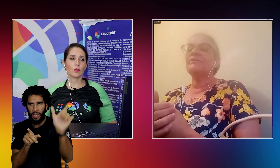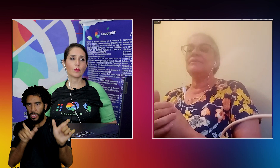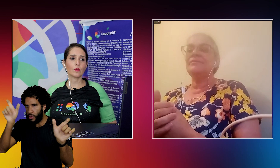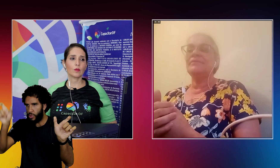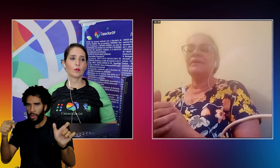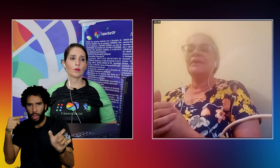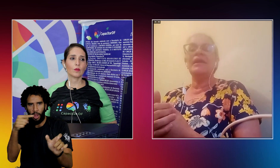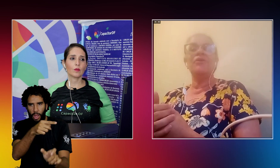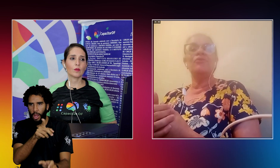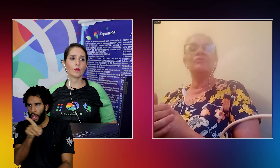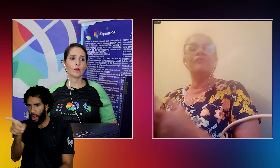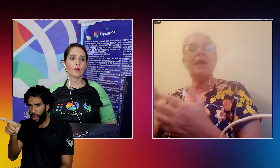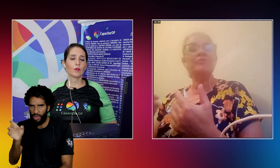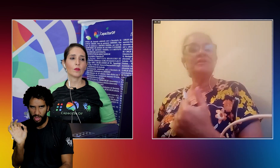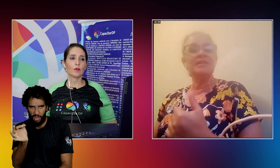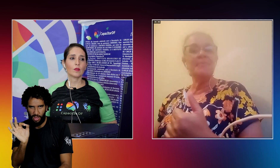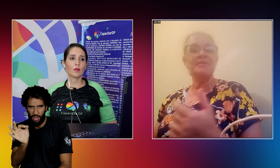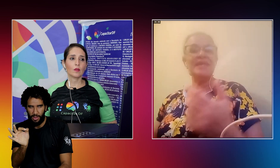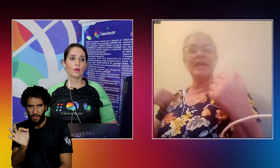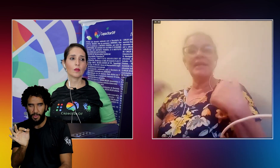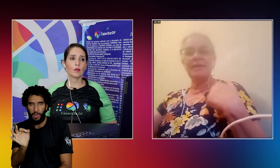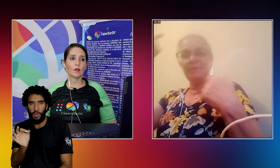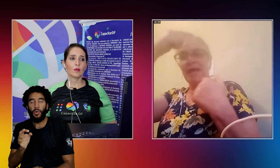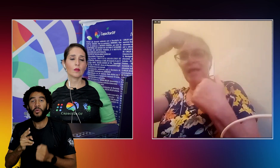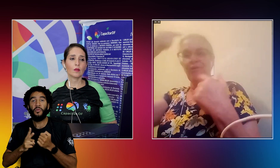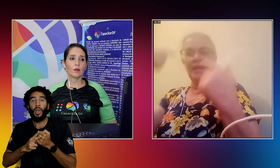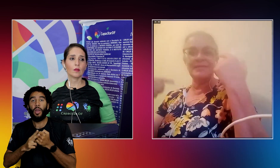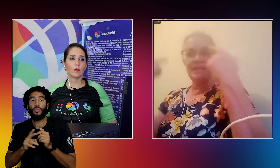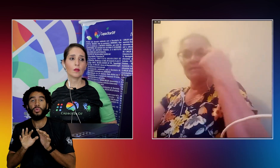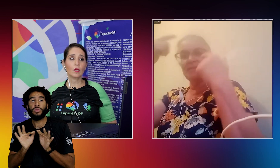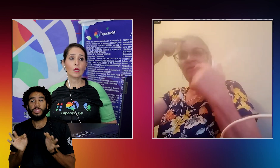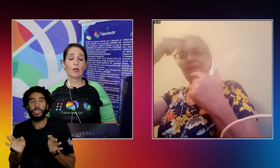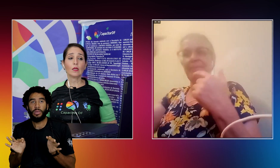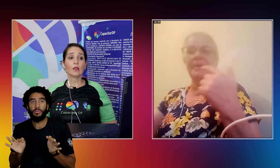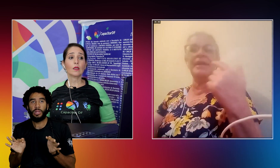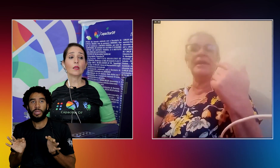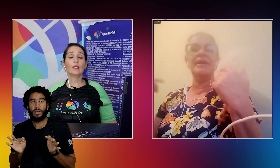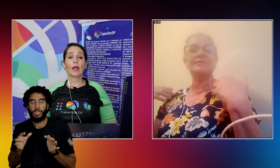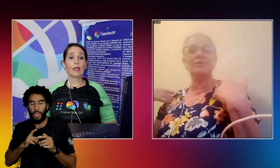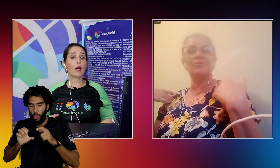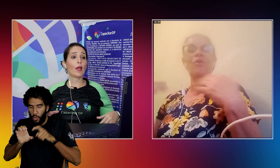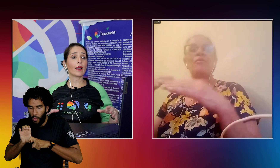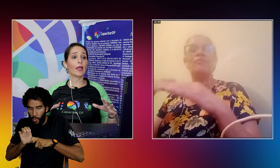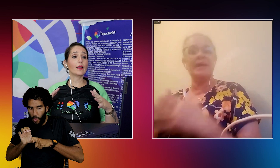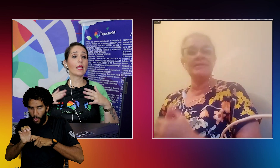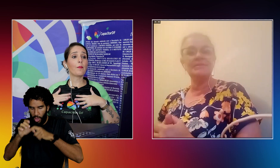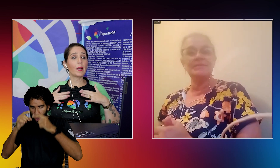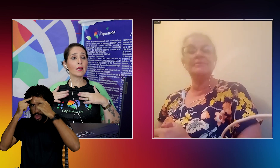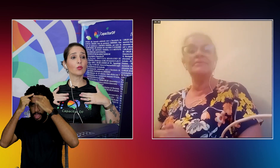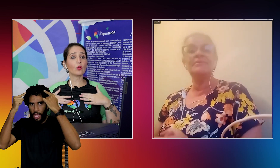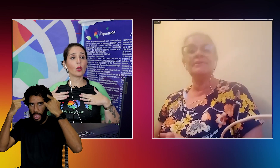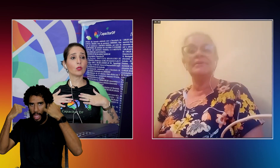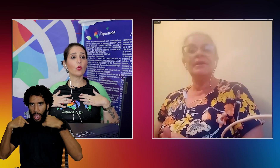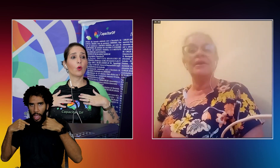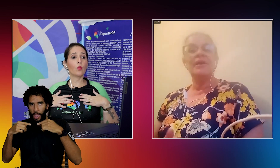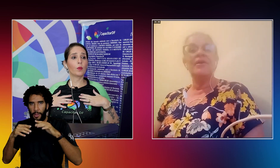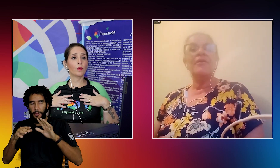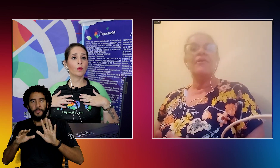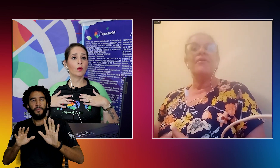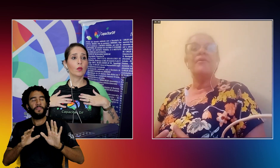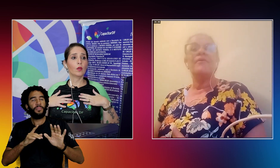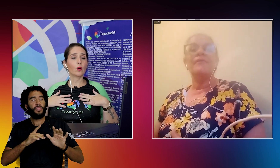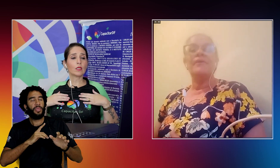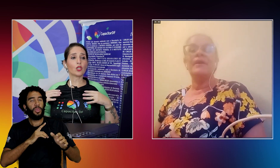discurso. E o verbo simples é aquele que me dá localização na cabeça, no Não, é ombro, aquele que é preso no nosso